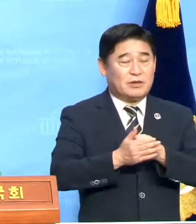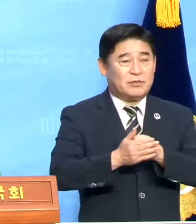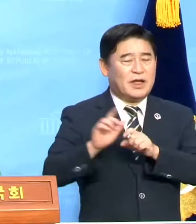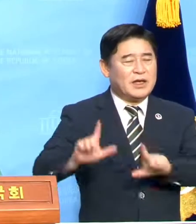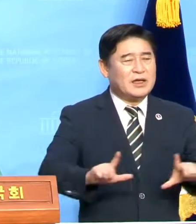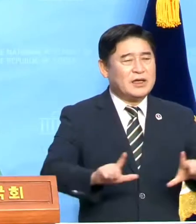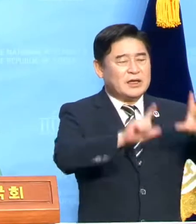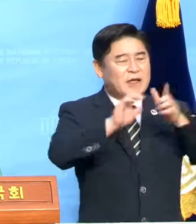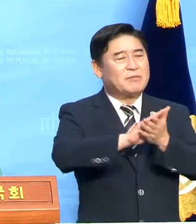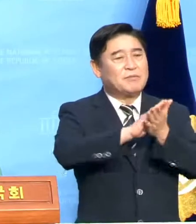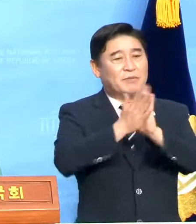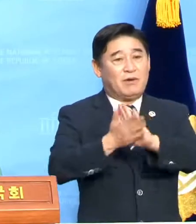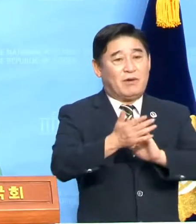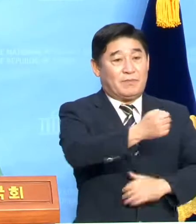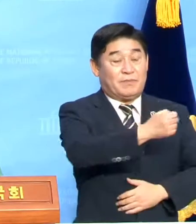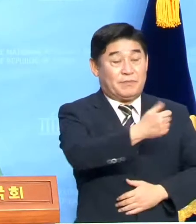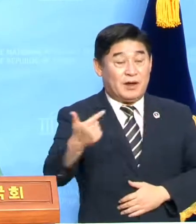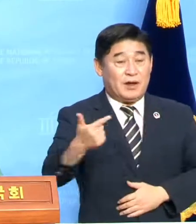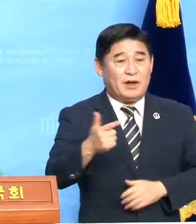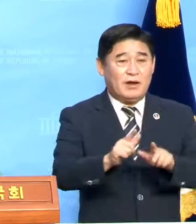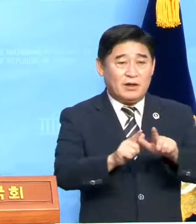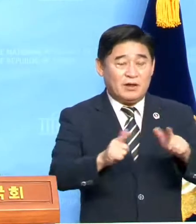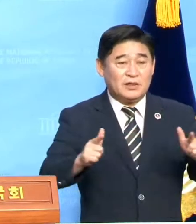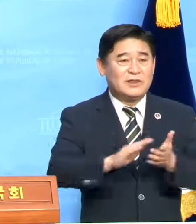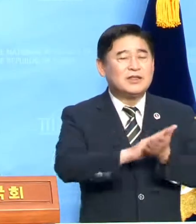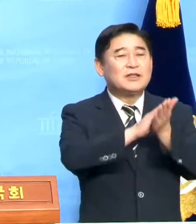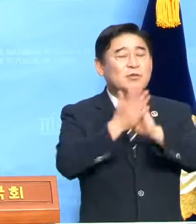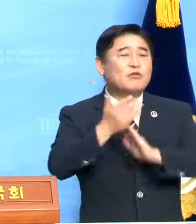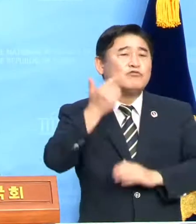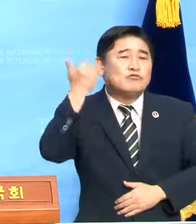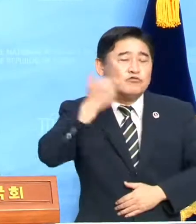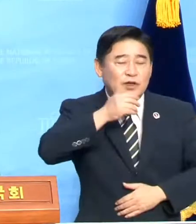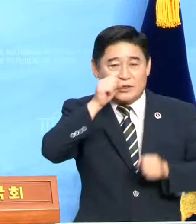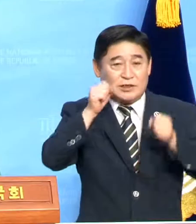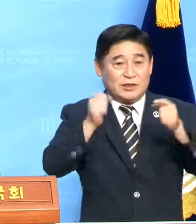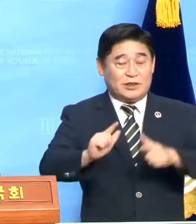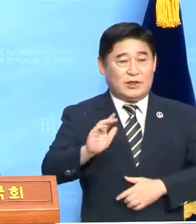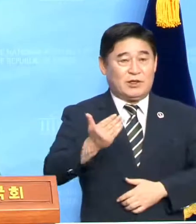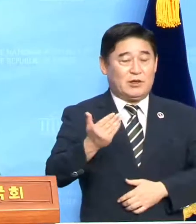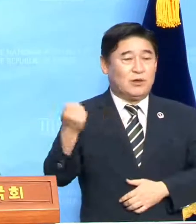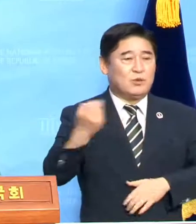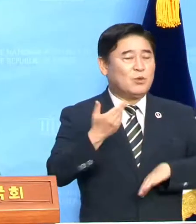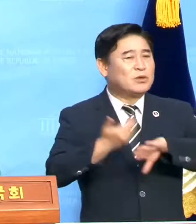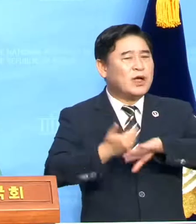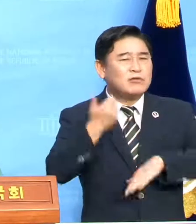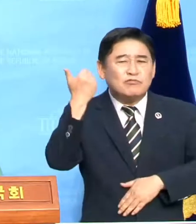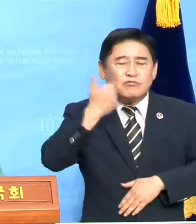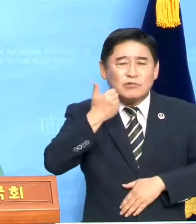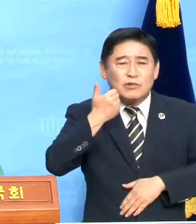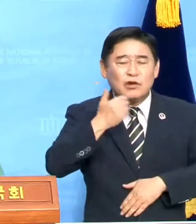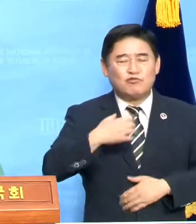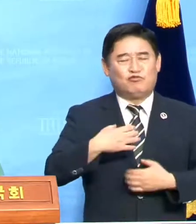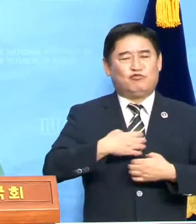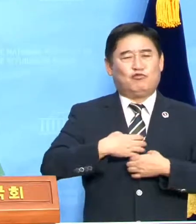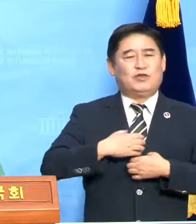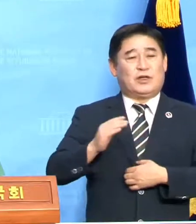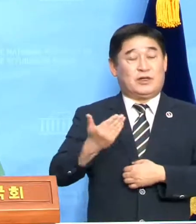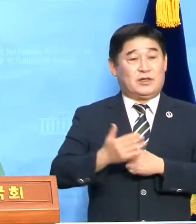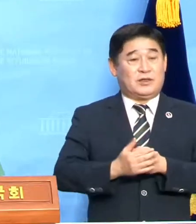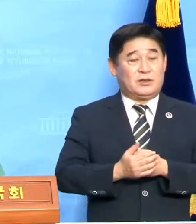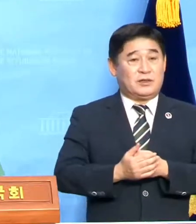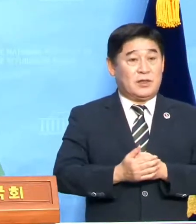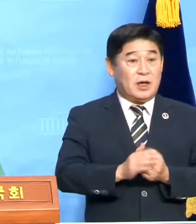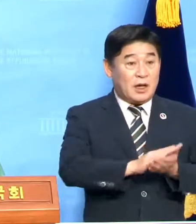많은 변화를 겪었습니다 이러한 변화는 누군가에게는 기회가 되었고 또 다른 누군가에게는 위기가 되었습니다